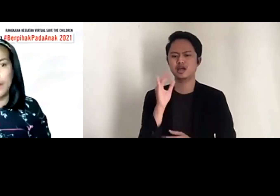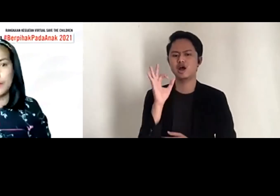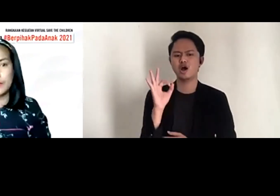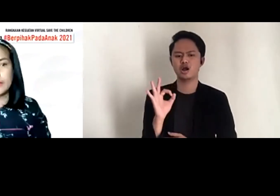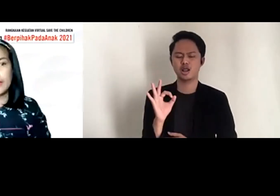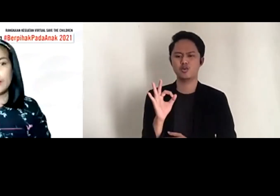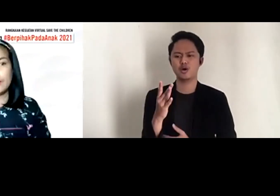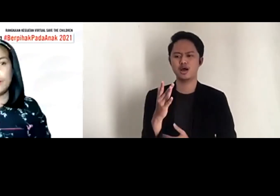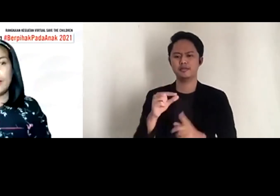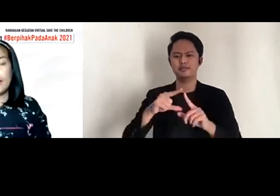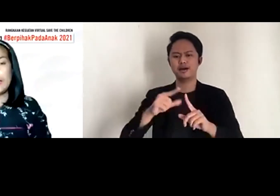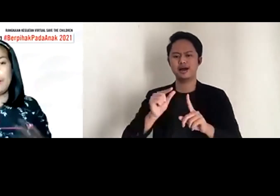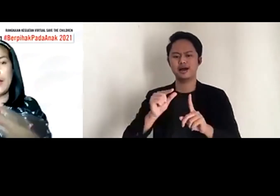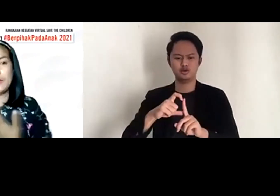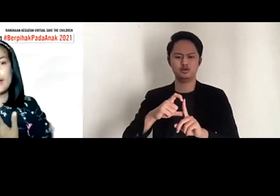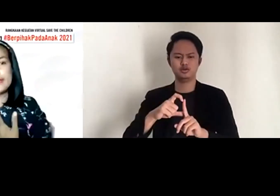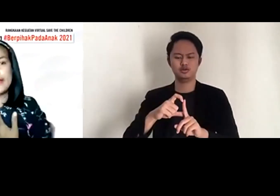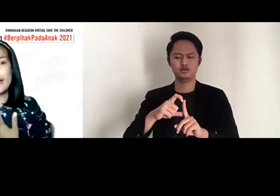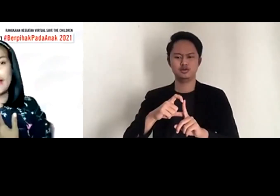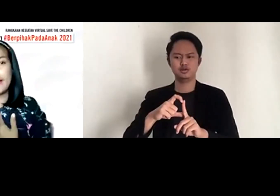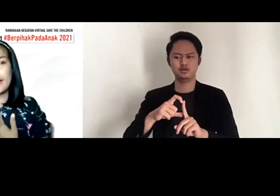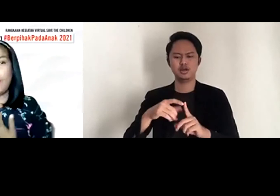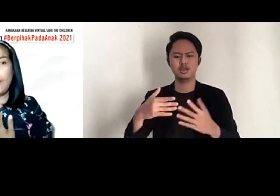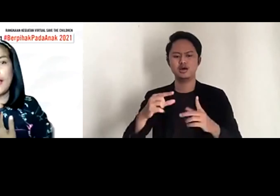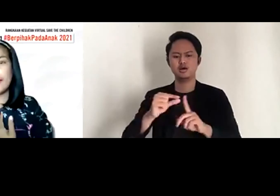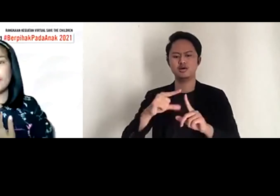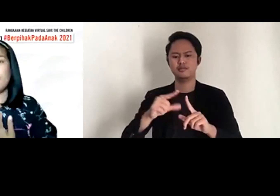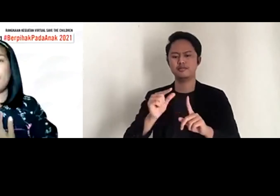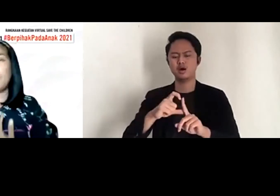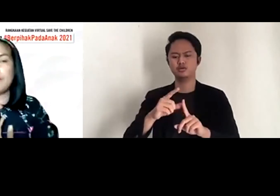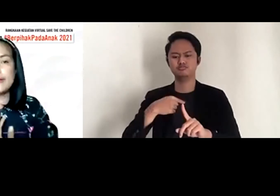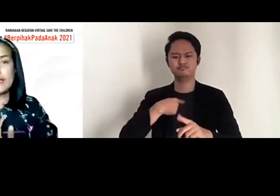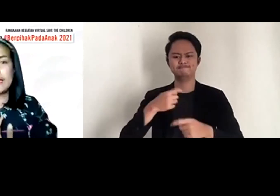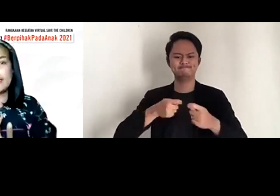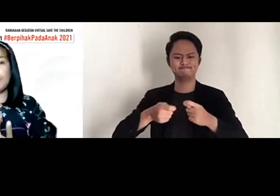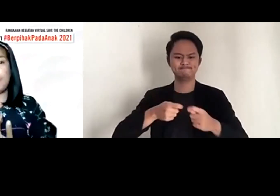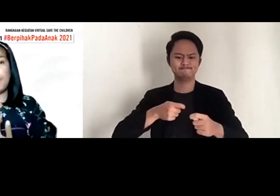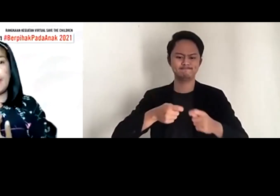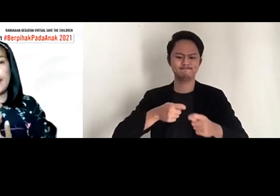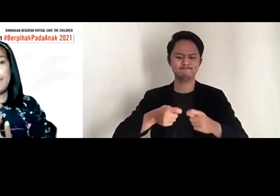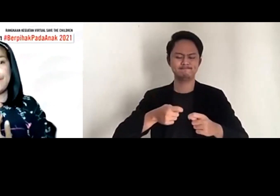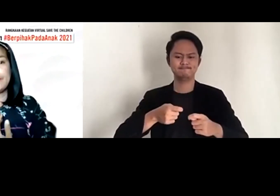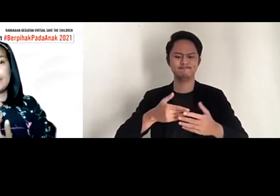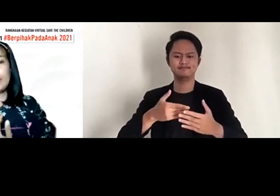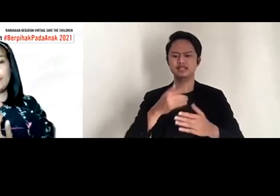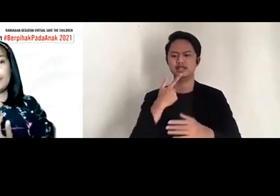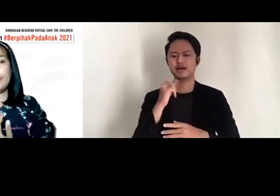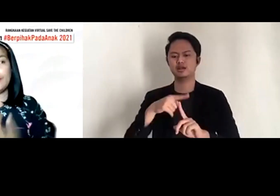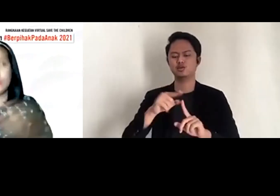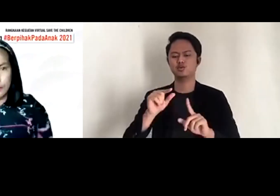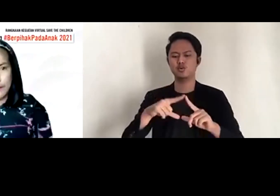satu PAUD, yaitu ini PAUD yang saya kelola, itu PAUD MDC Kids di Tuapukan.